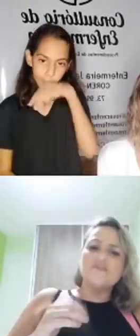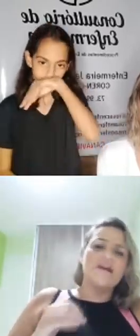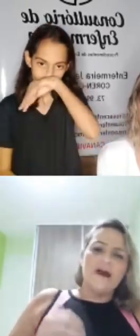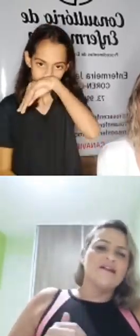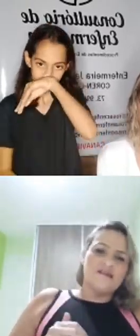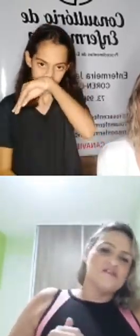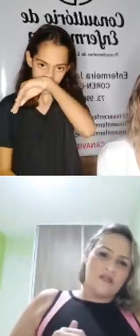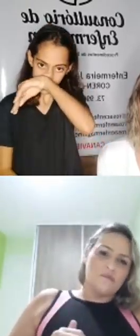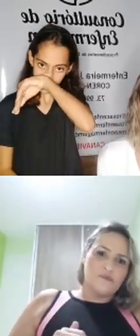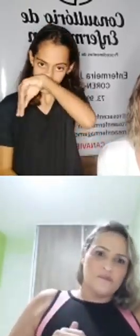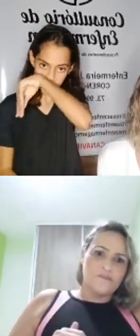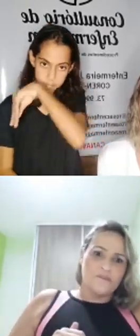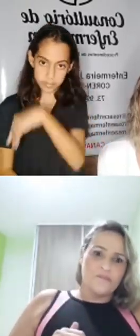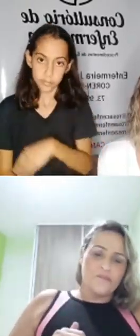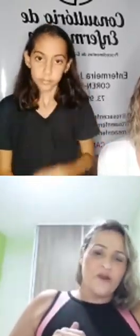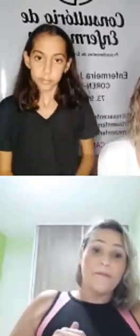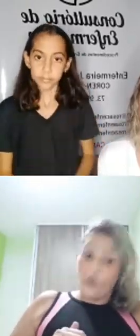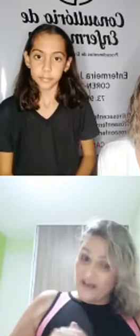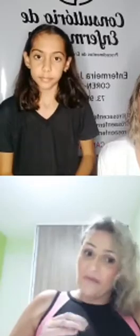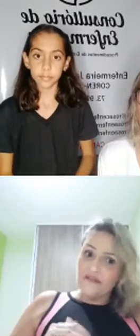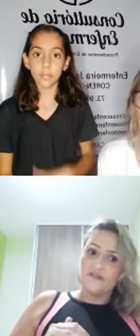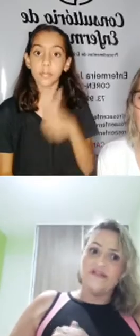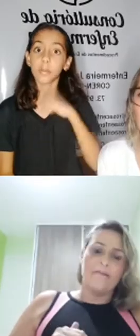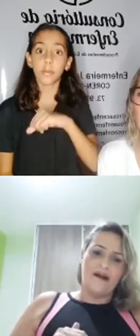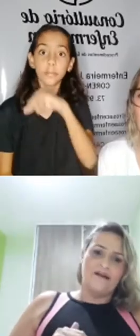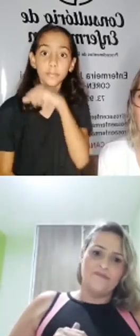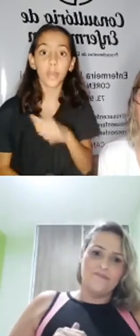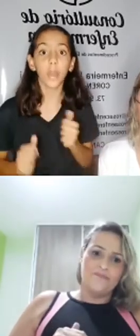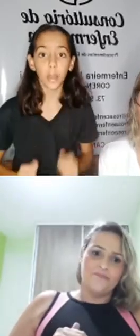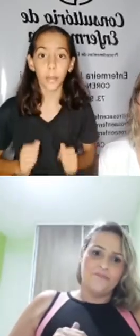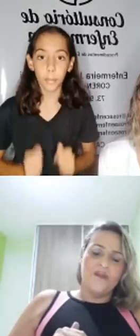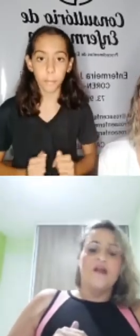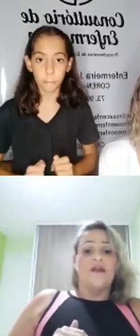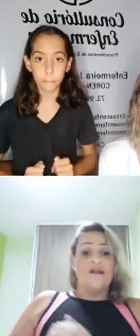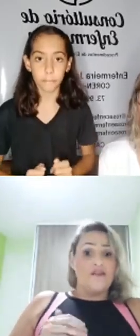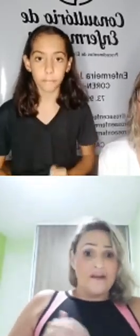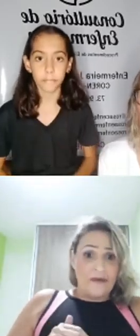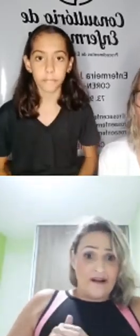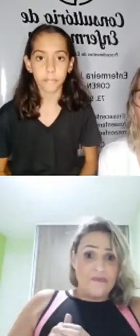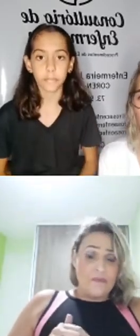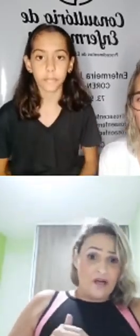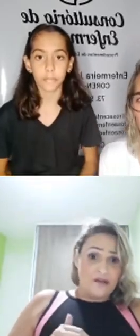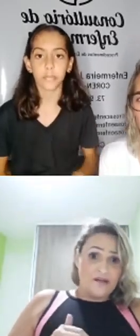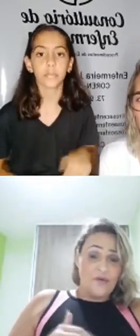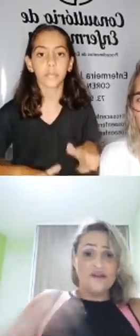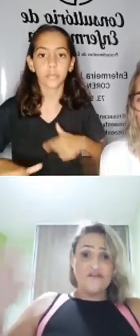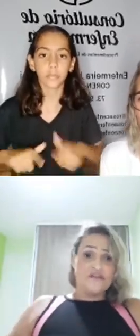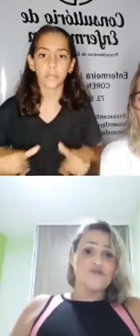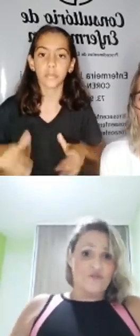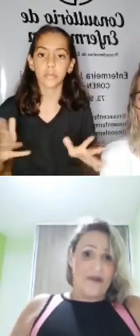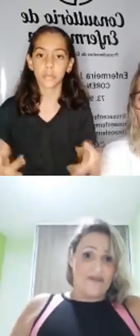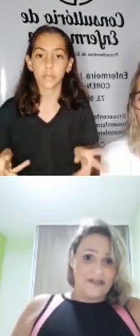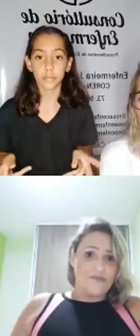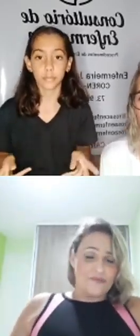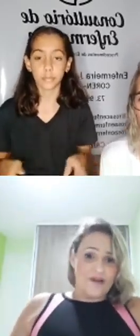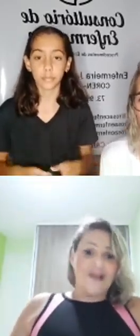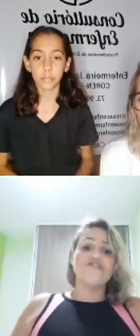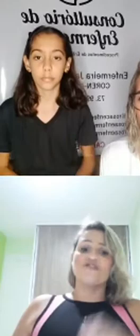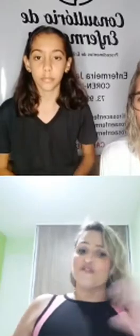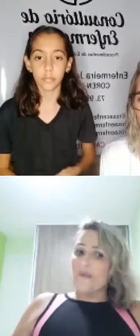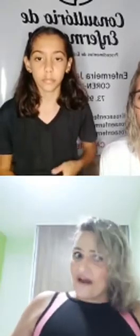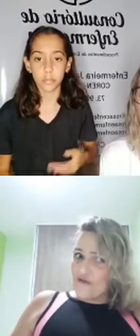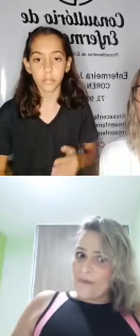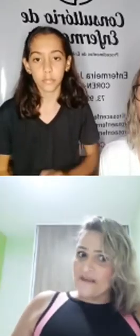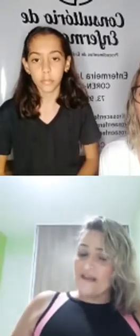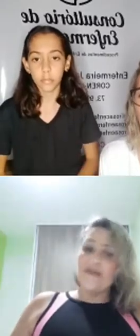não trabalhe esses tempos. Porque por minha mãe eu teria parado. E eu falei para ela, minha mãe, quando eu fiz o juramento, a gente